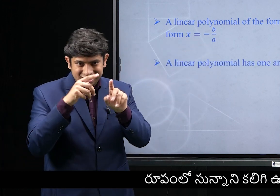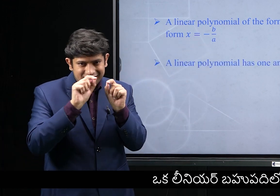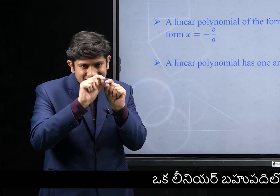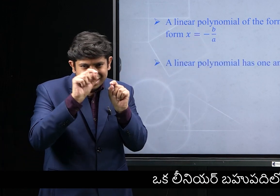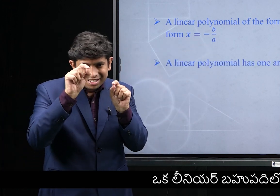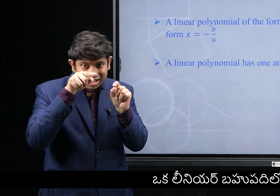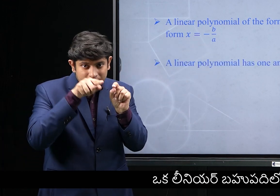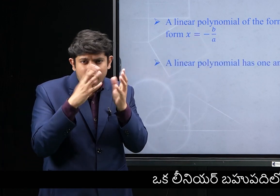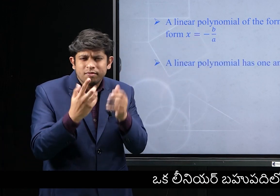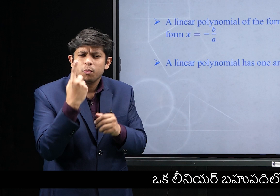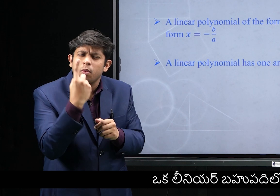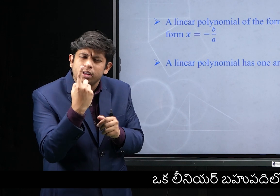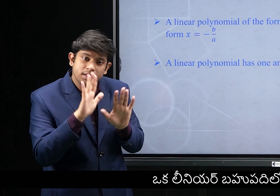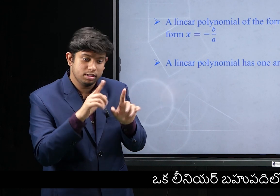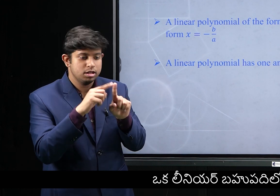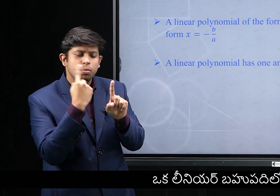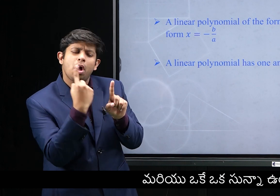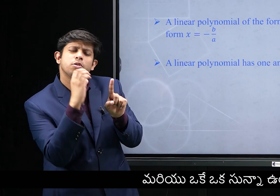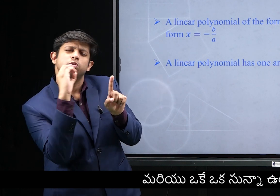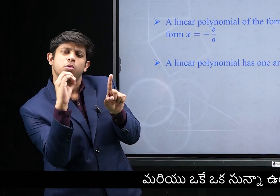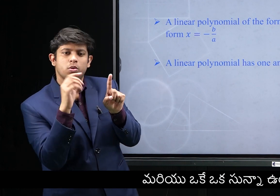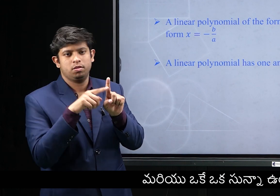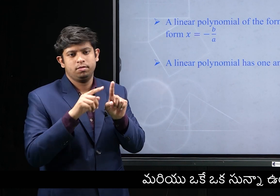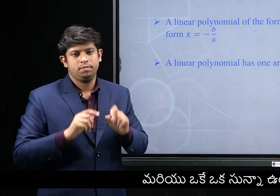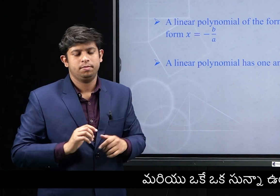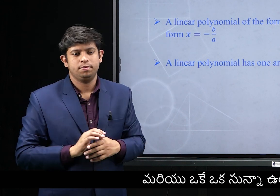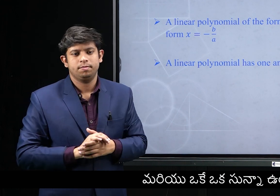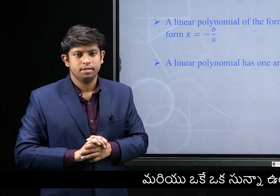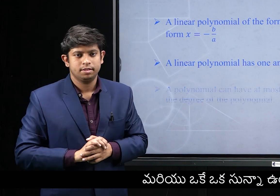ఒక లీనియర్ బహుపదిలో ఒకటి మరియు ఒకే ఒక సున్నా ఉంటుంది.